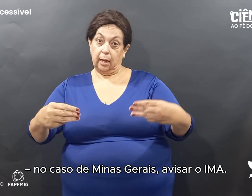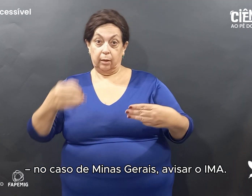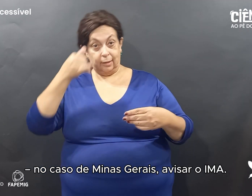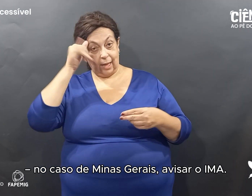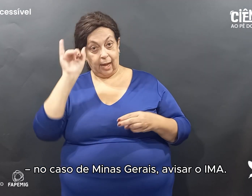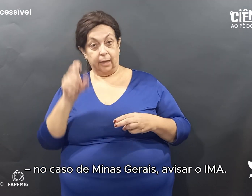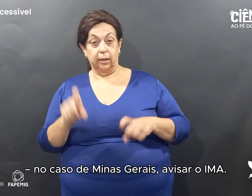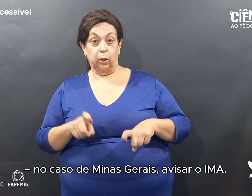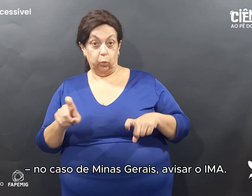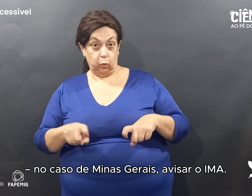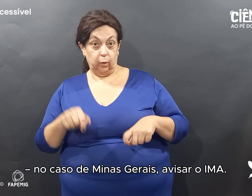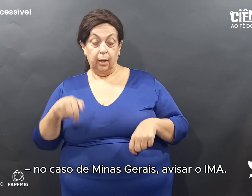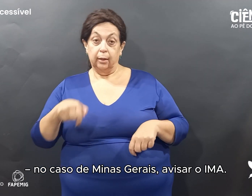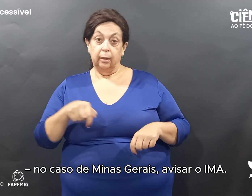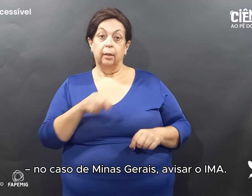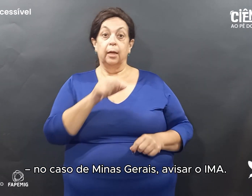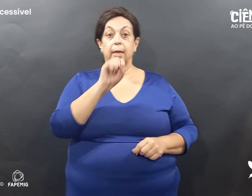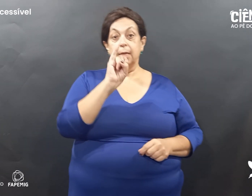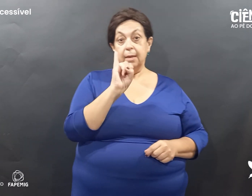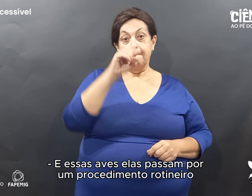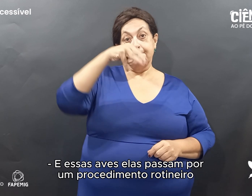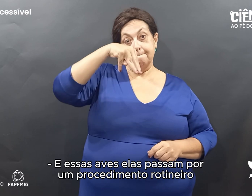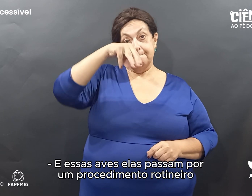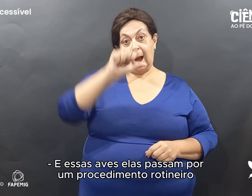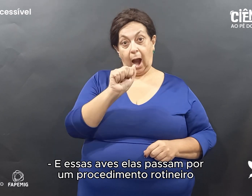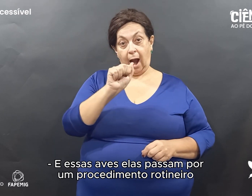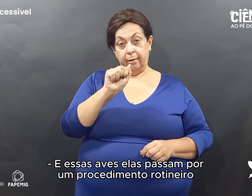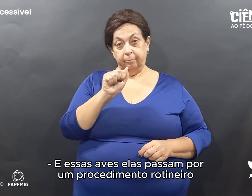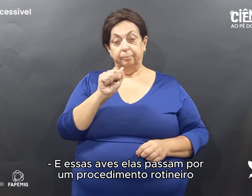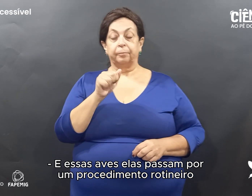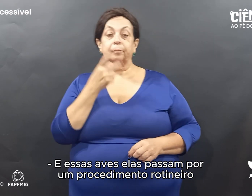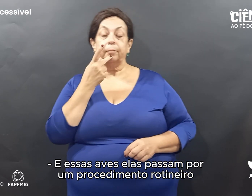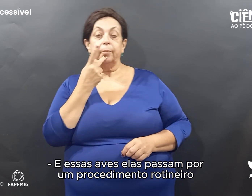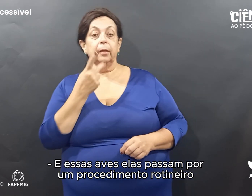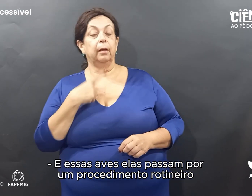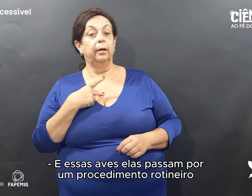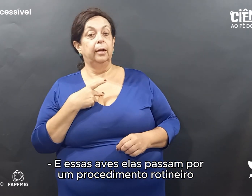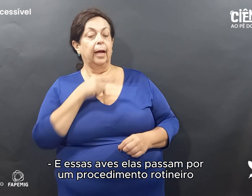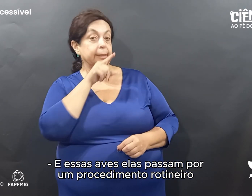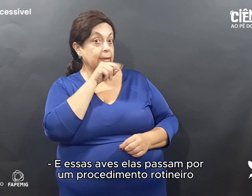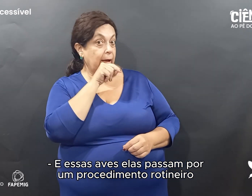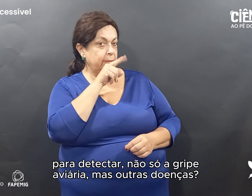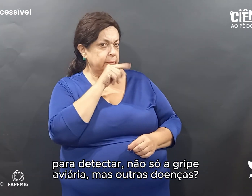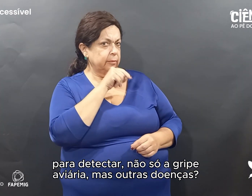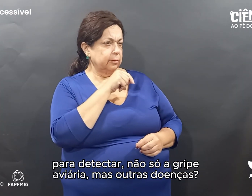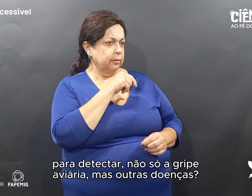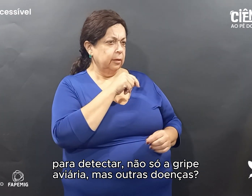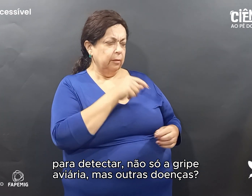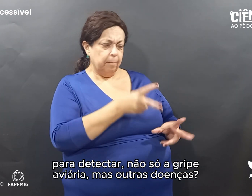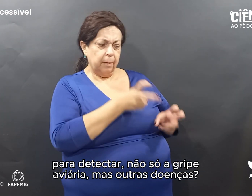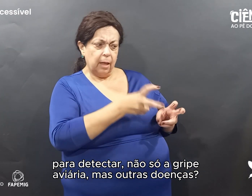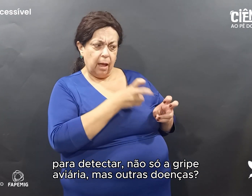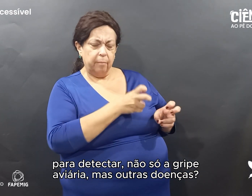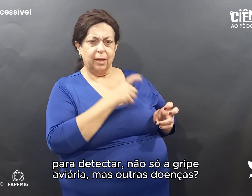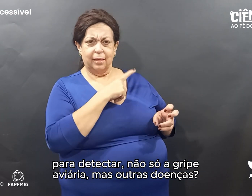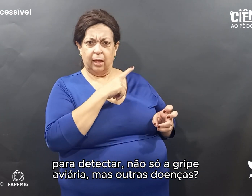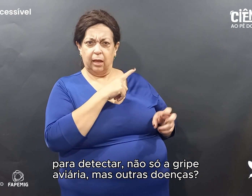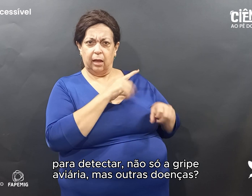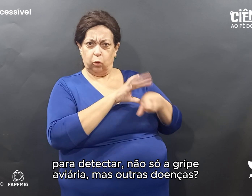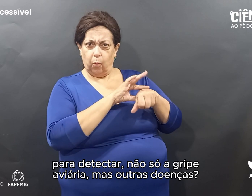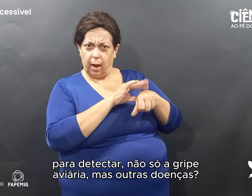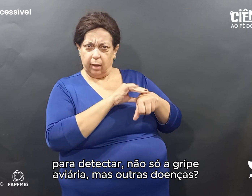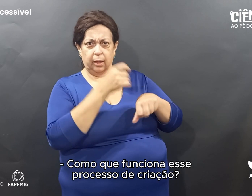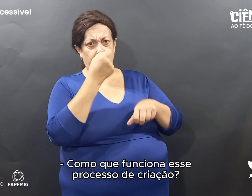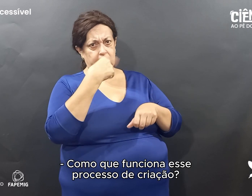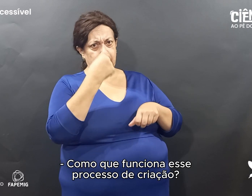no caso de Minas Gerais, avisar o IMA. E essas aves, elas passam por um procedimento rotineiro para detectar não só a gripe aviária,